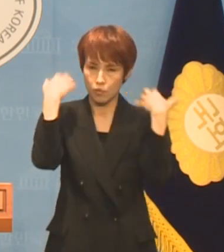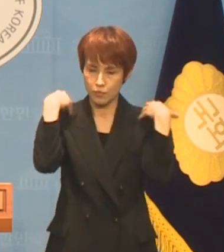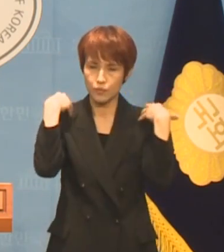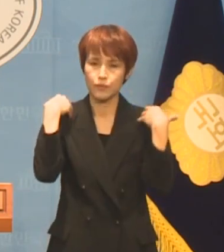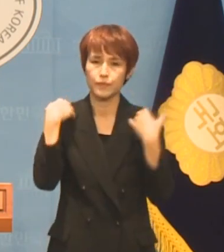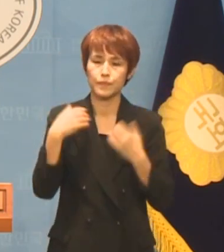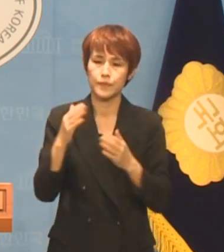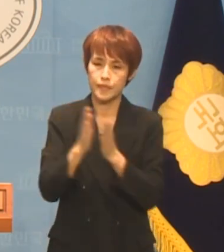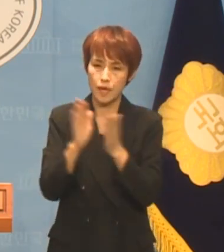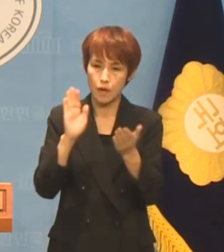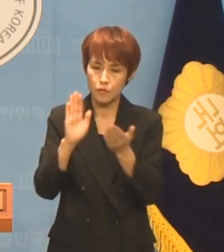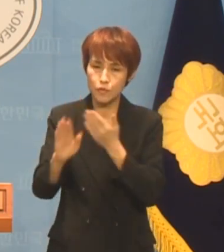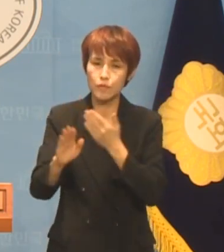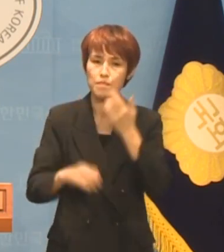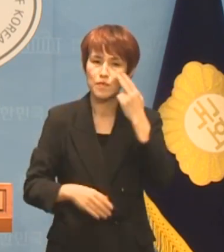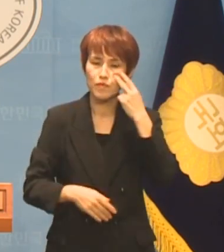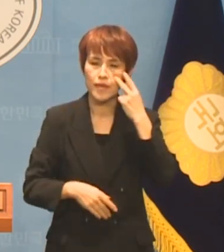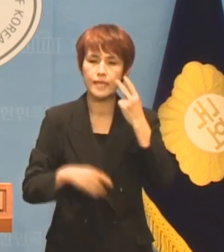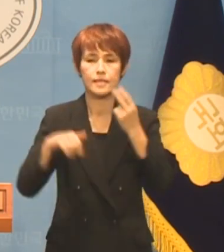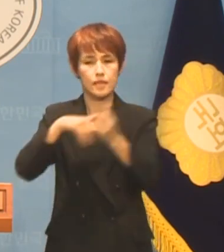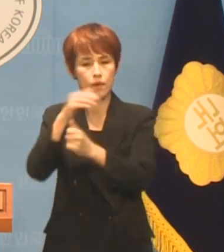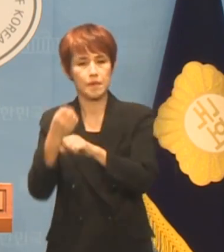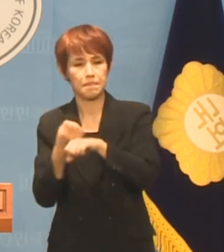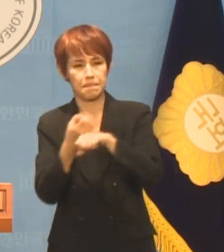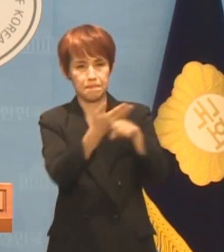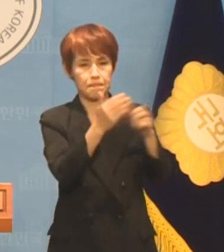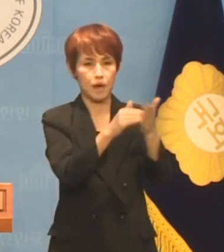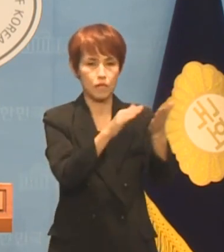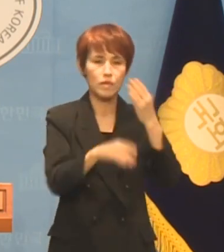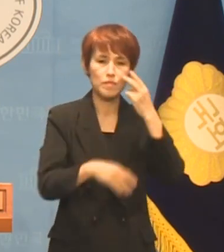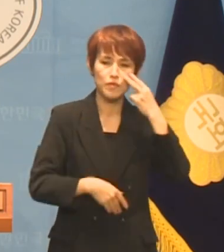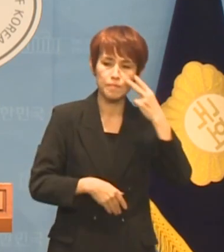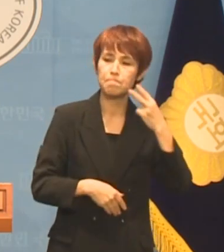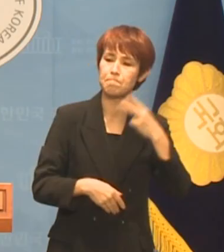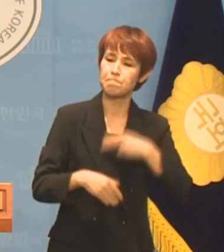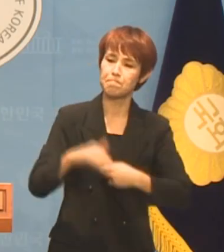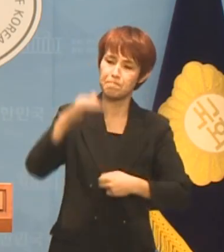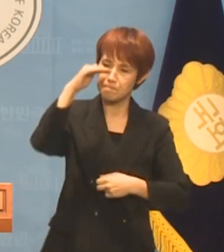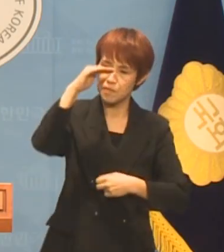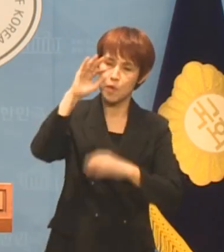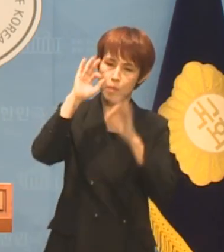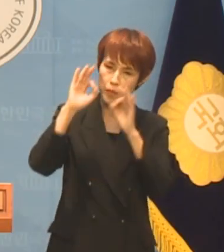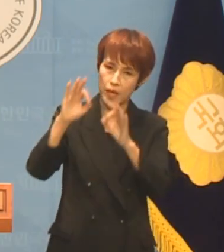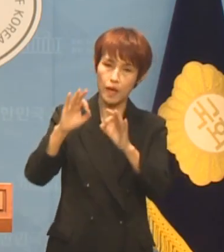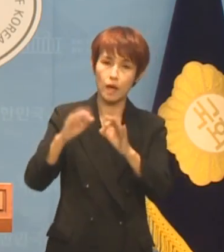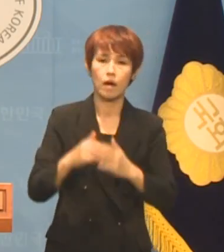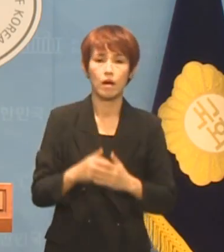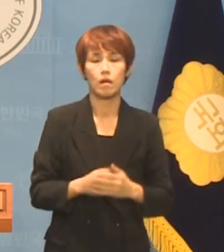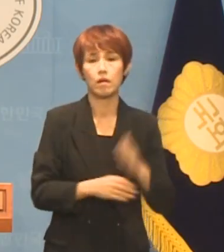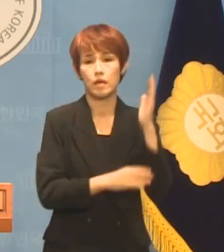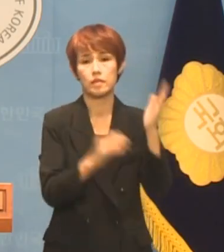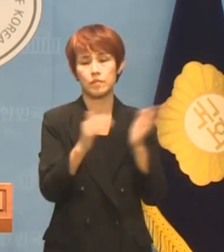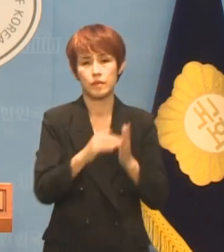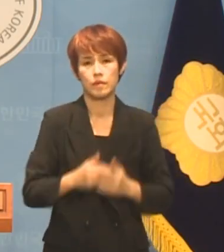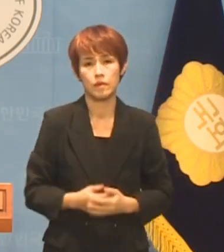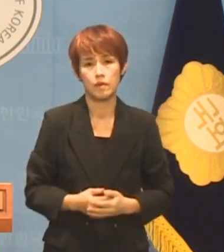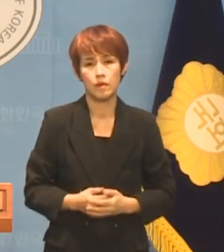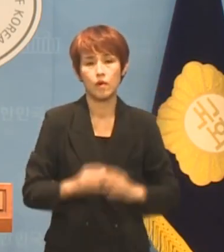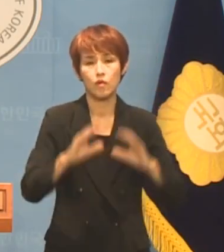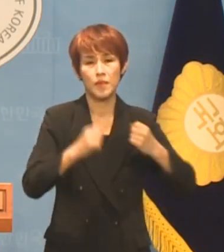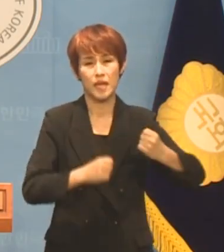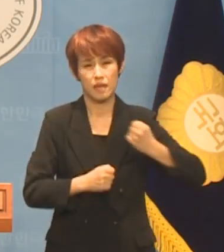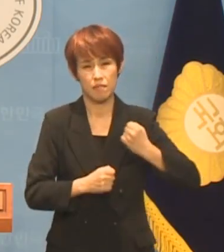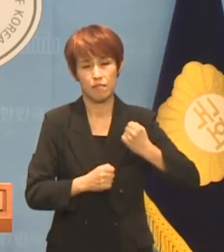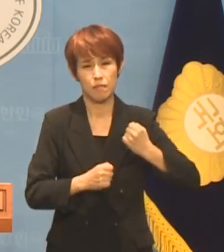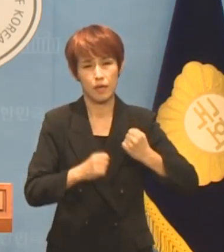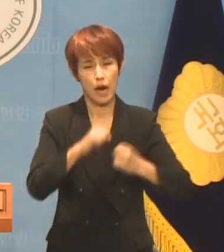자국 의도를 미국에 전달하고 미국은 이에 반응하는 구조로 보조라고도 덧붙였습니다. 국민의힘의